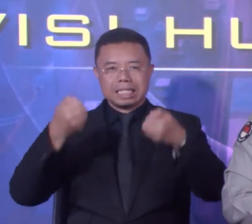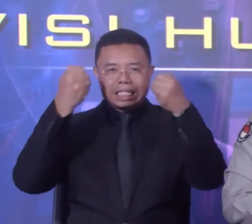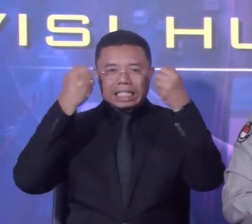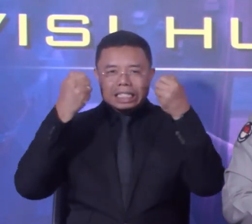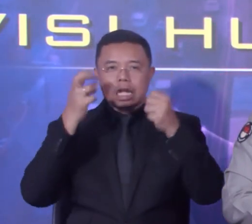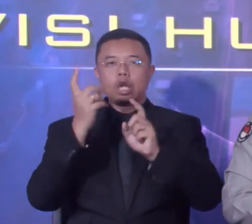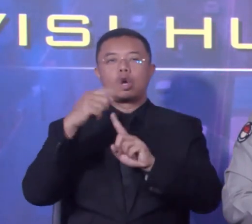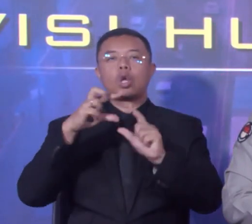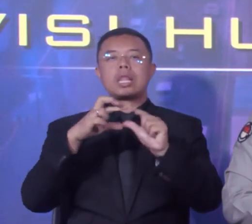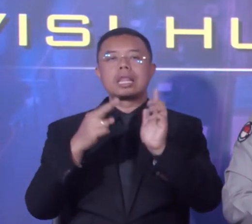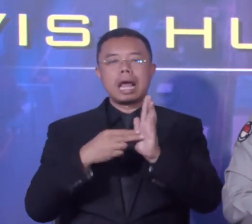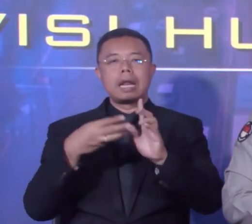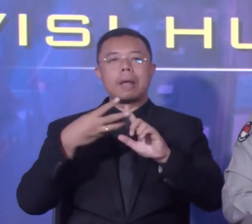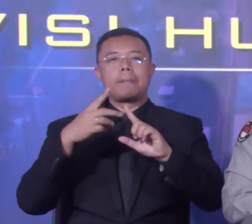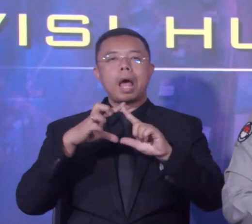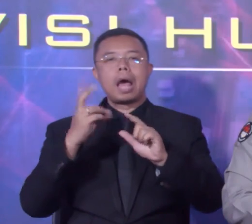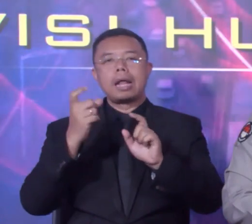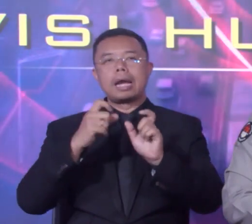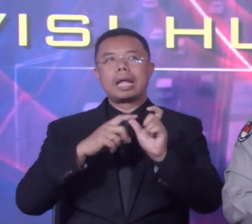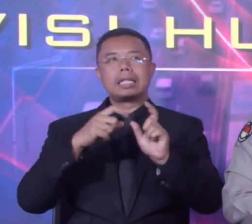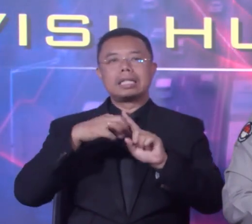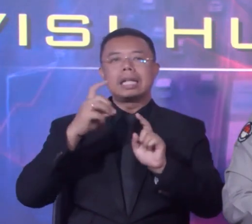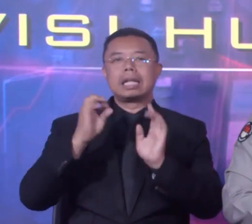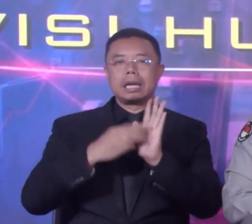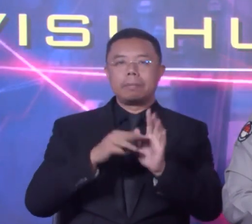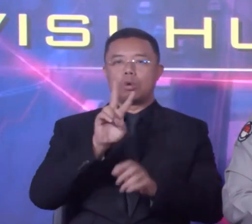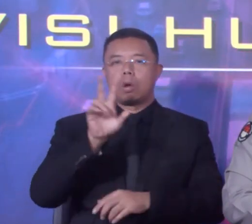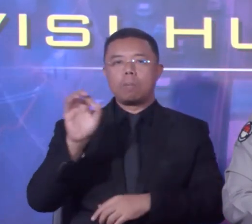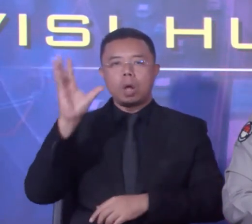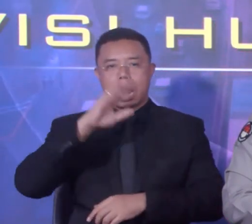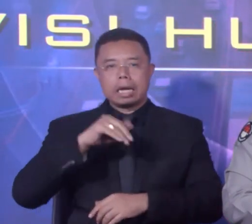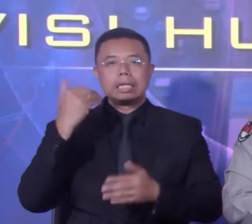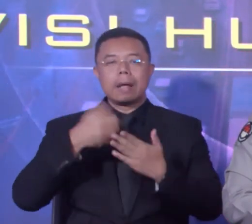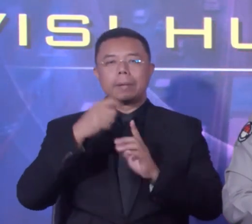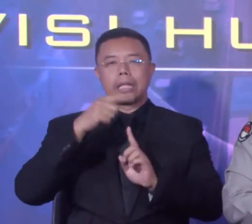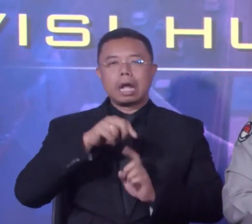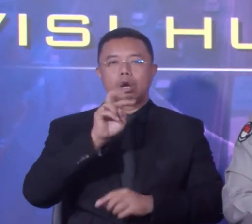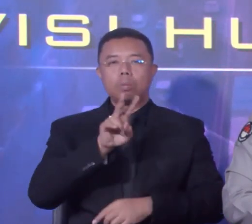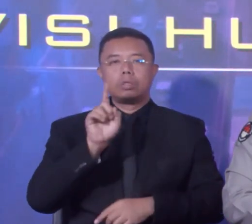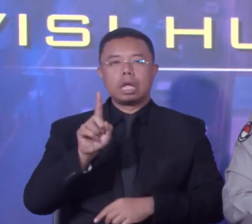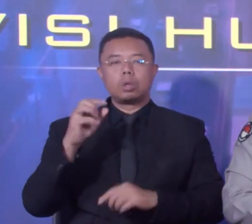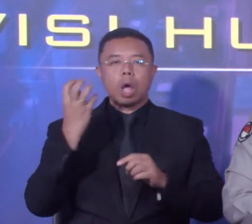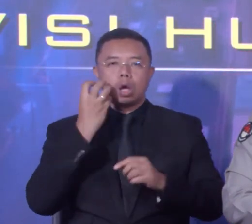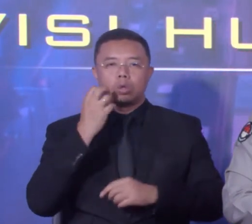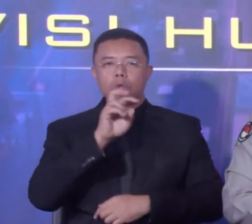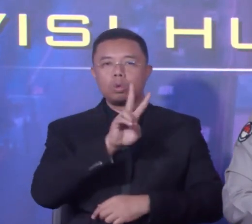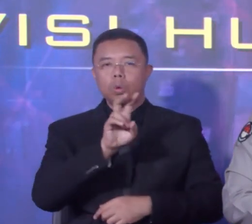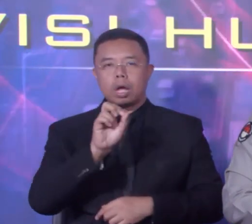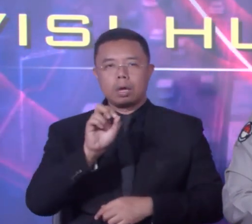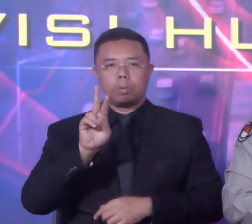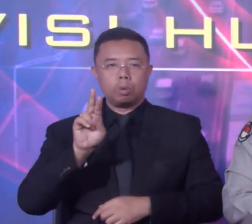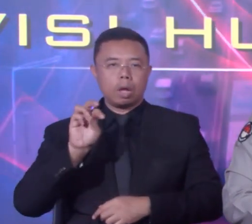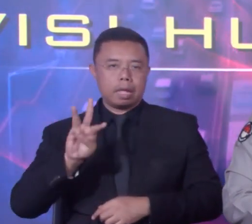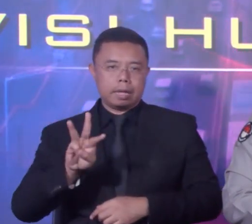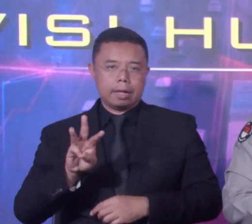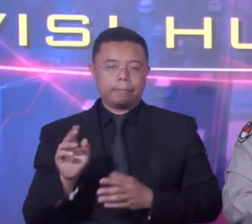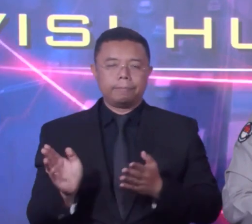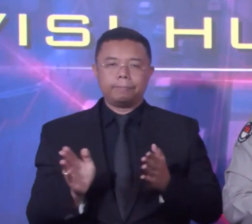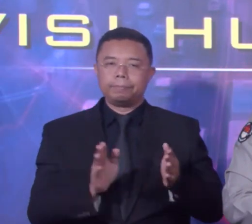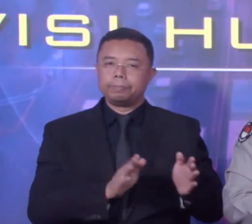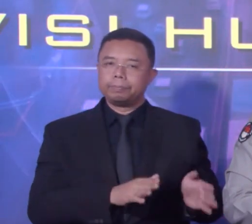di hutan bareskrim selama 20 hari sampai tanggal 21 Agustus 2023